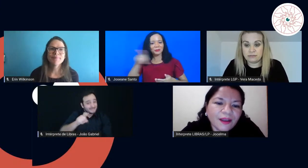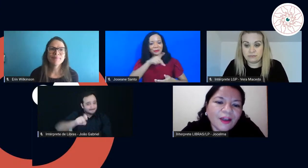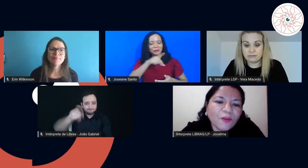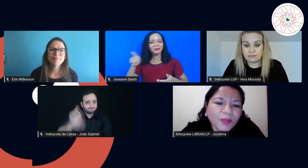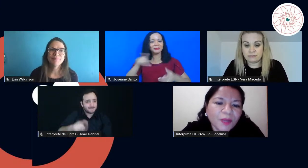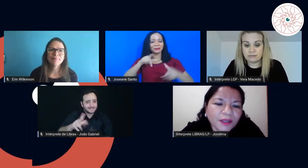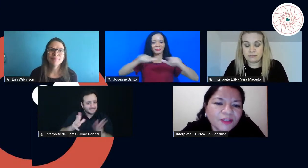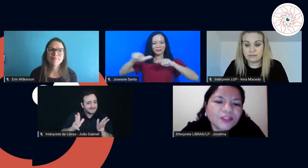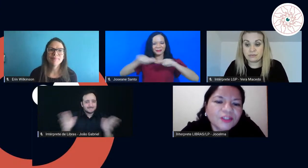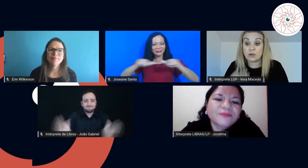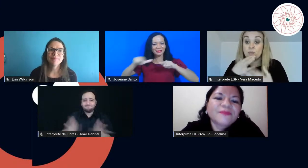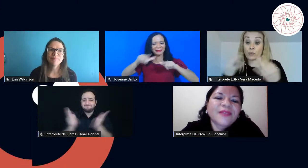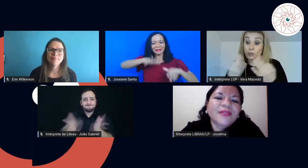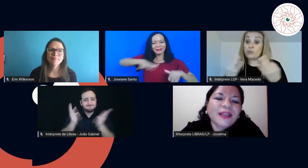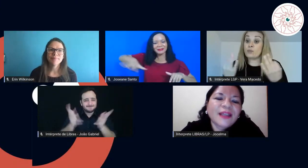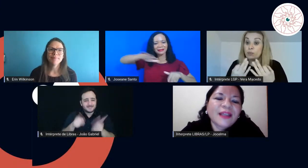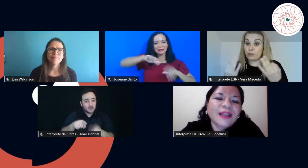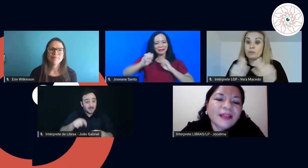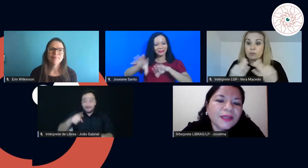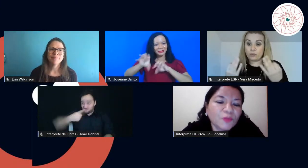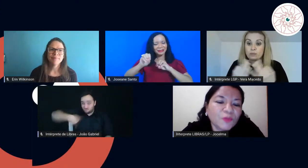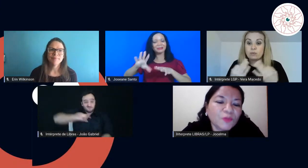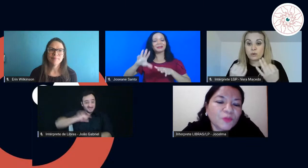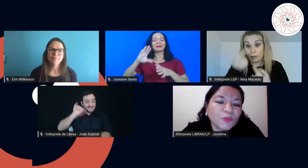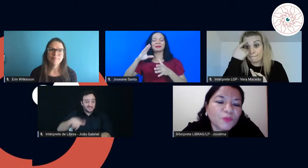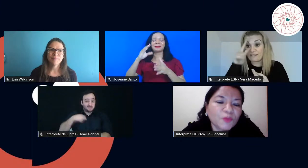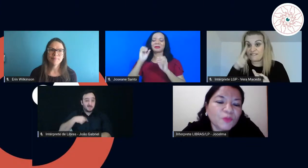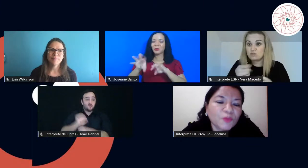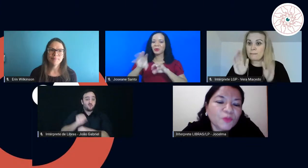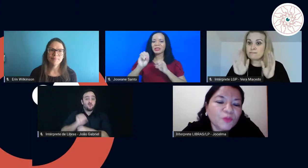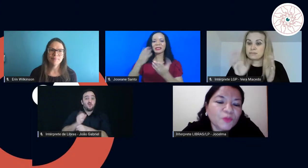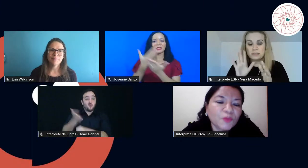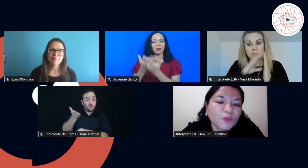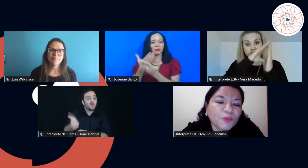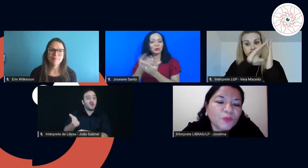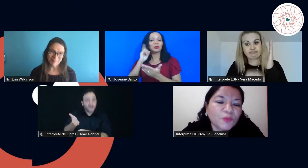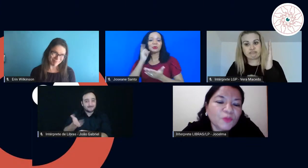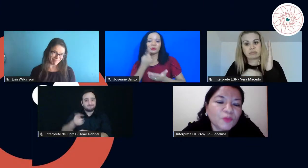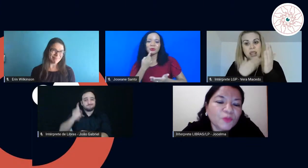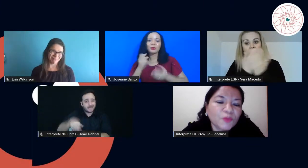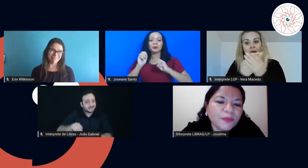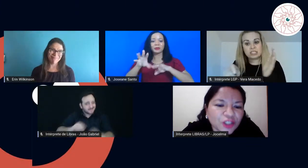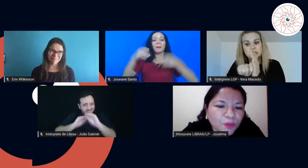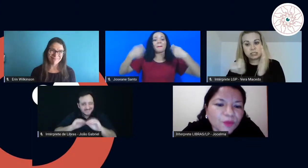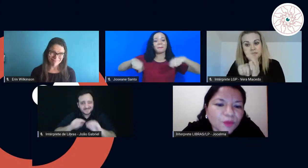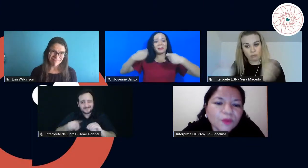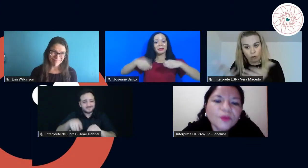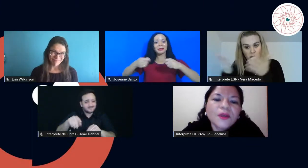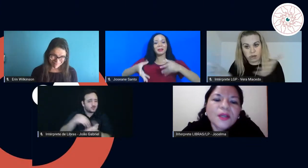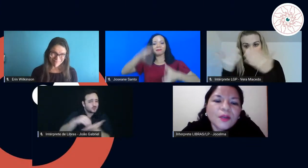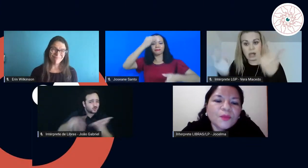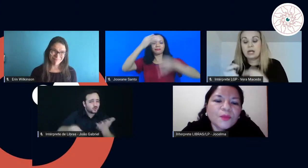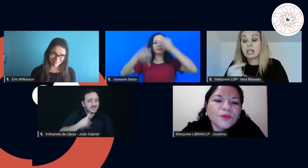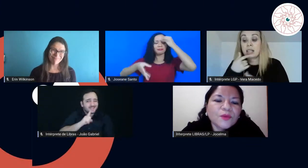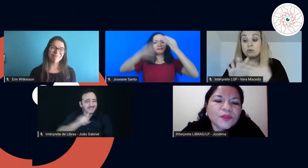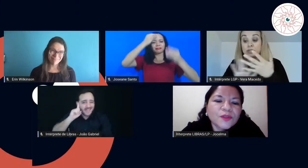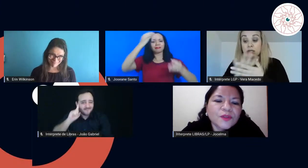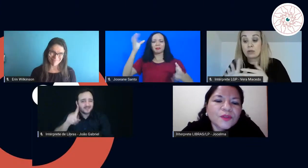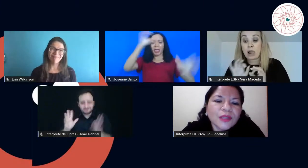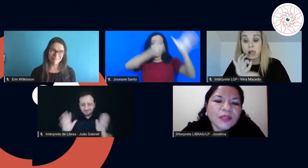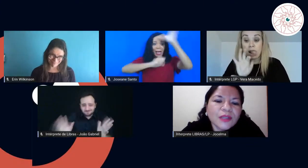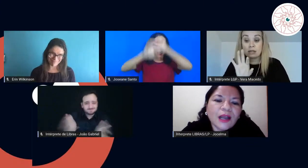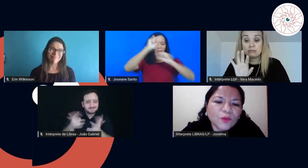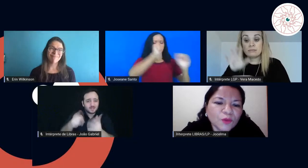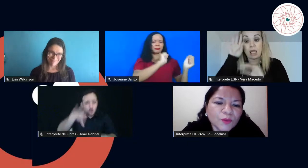Realmente, né? Ele, os professores têm esse papel de trazer esse estímulo pros alunos, pros